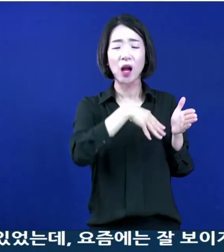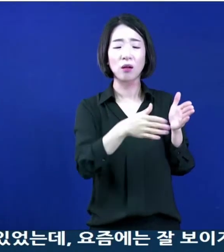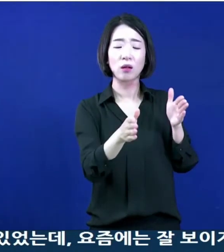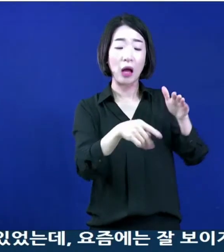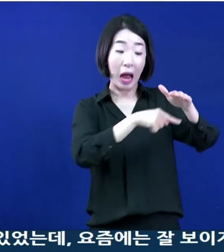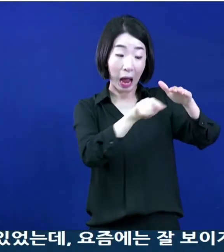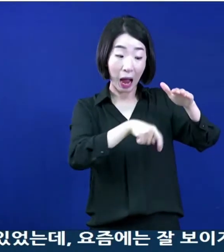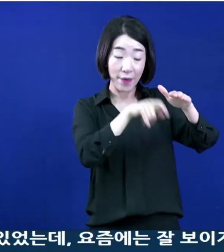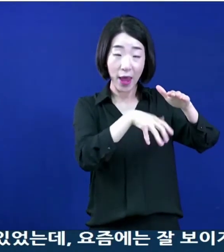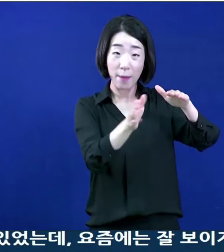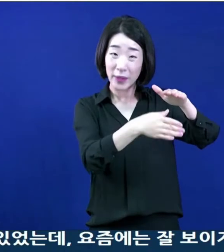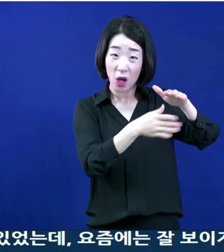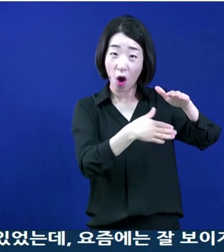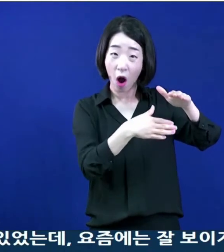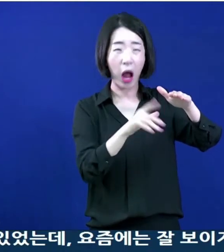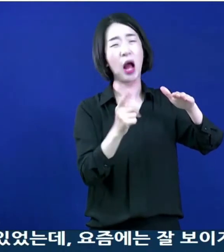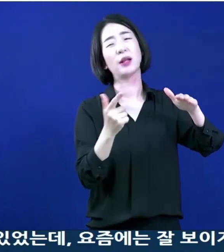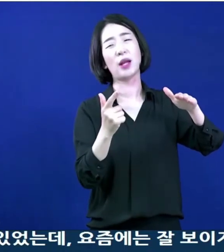저 건물 안에